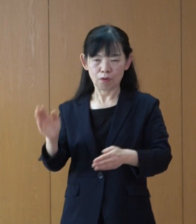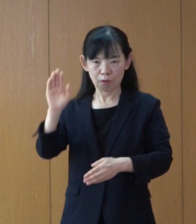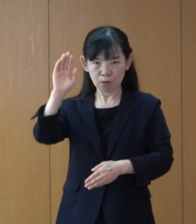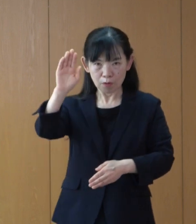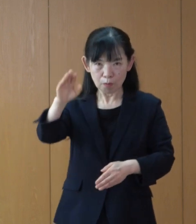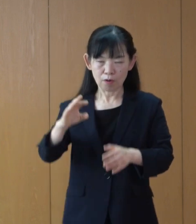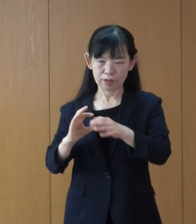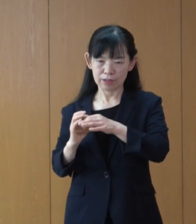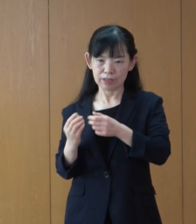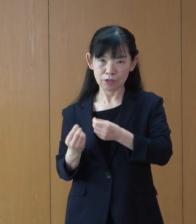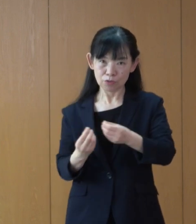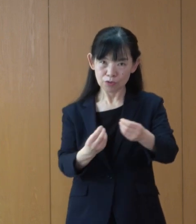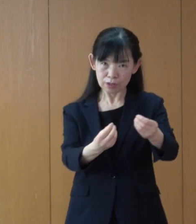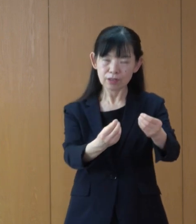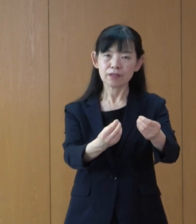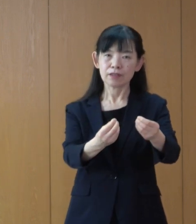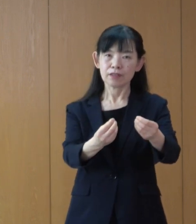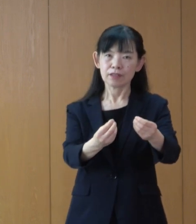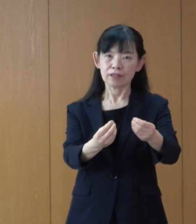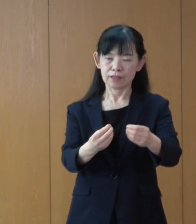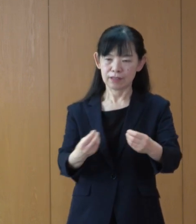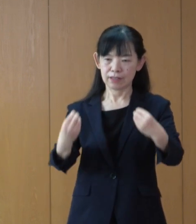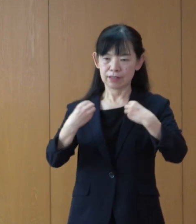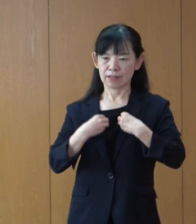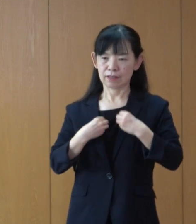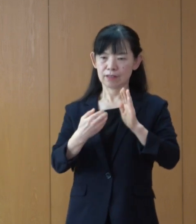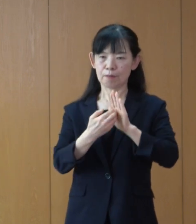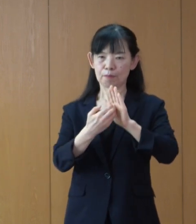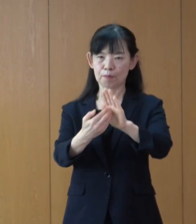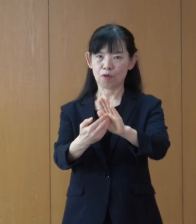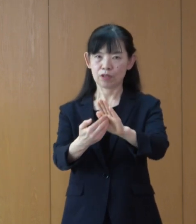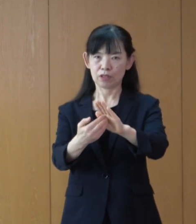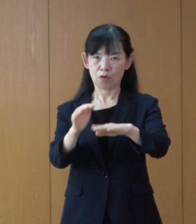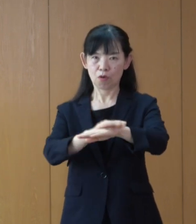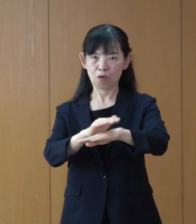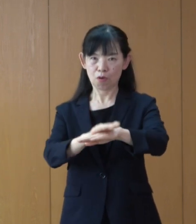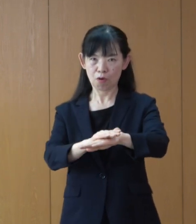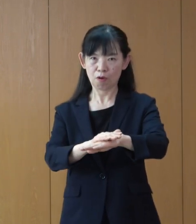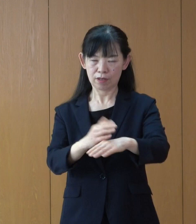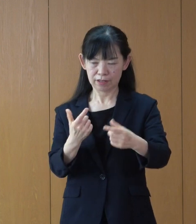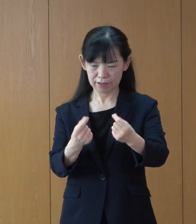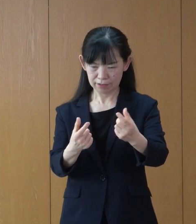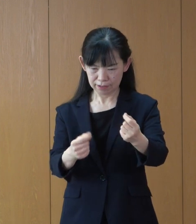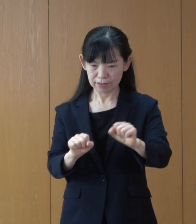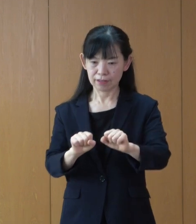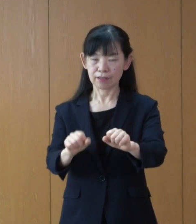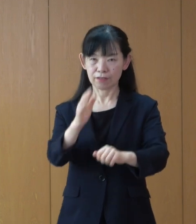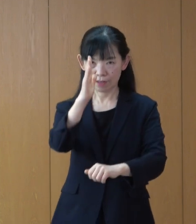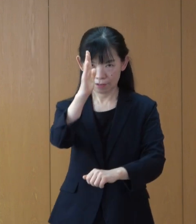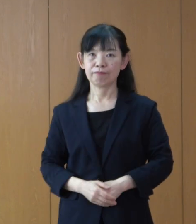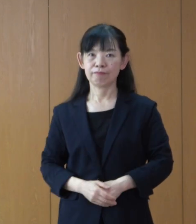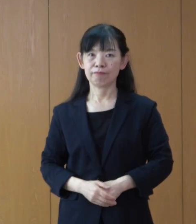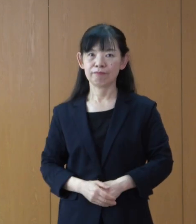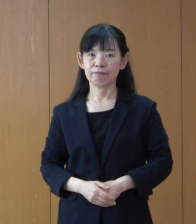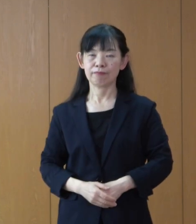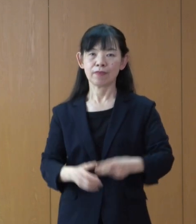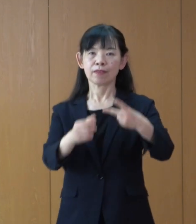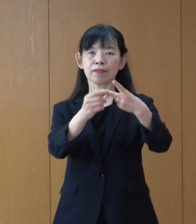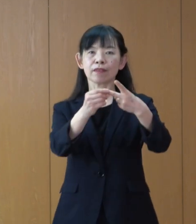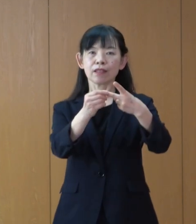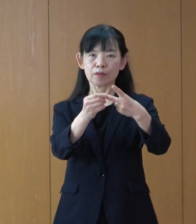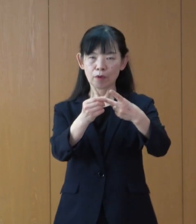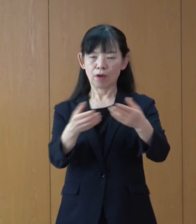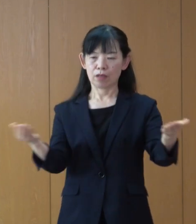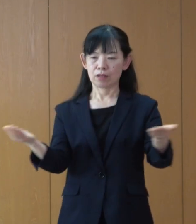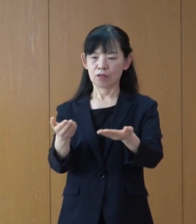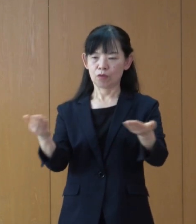き感染防止対策の徹底をお願いします。2つ目は通勤の